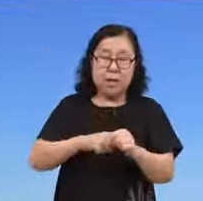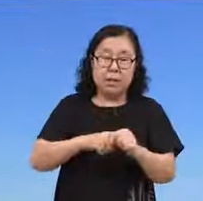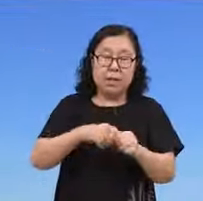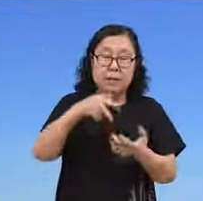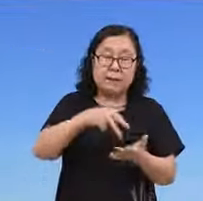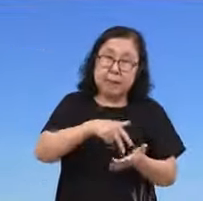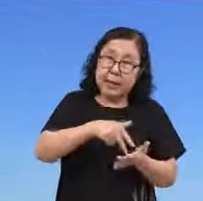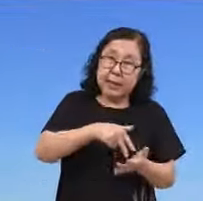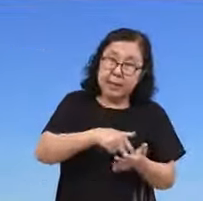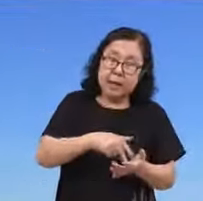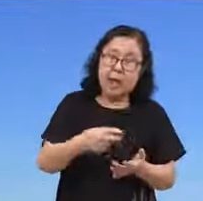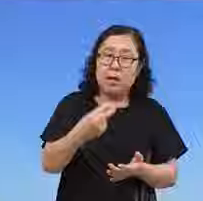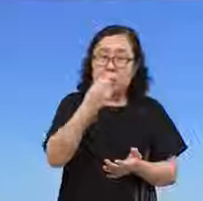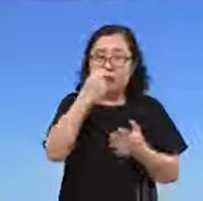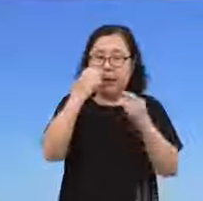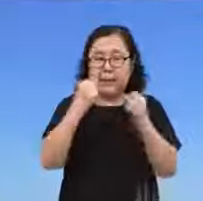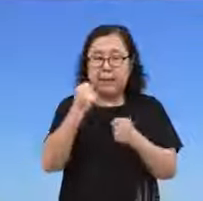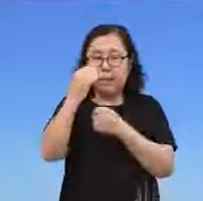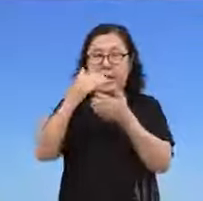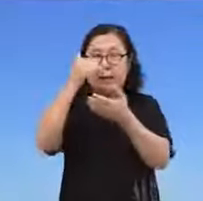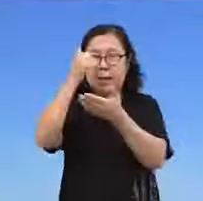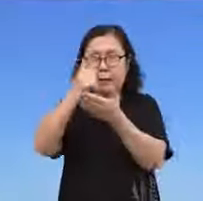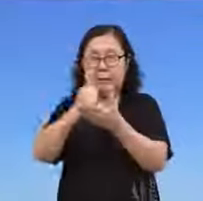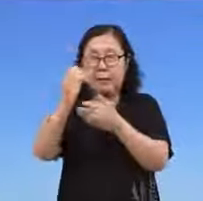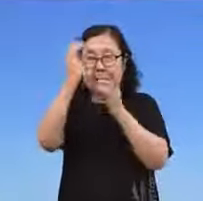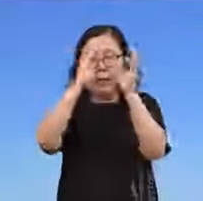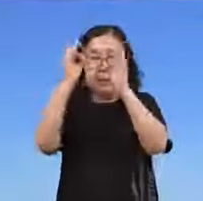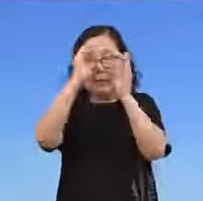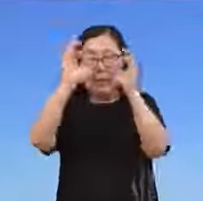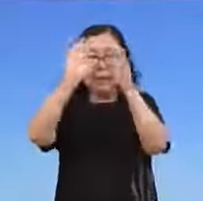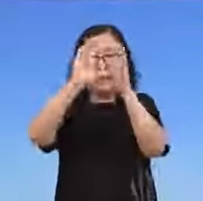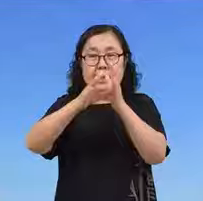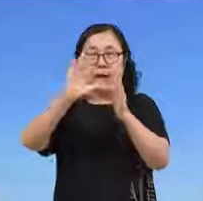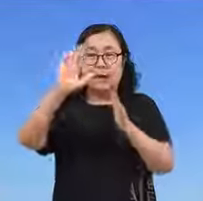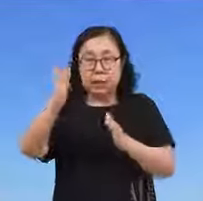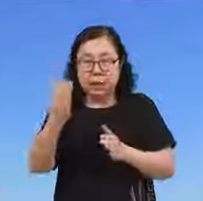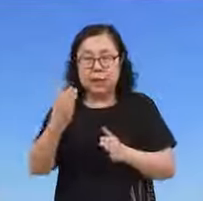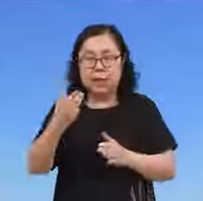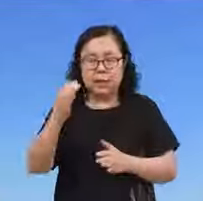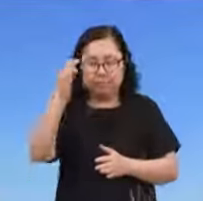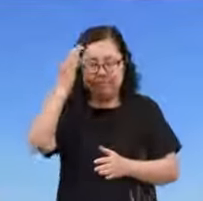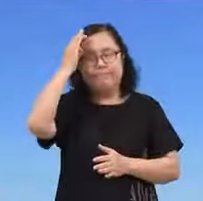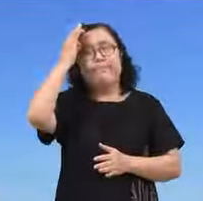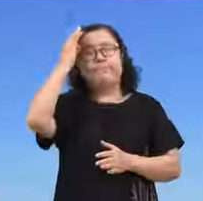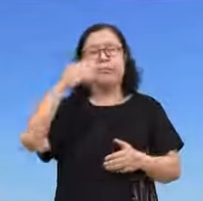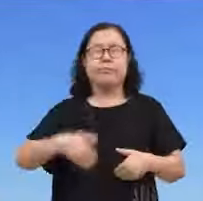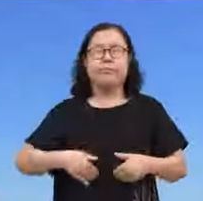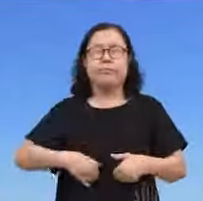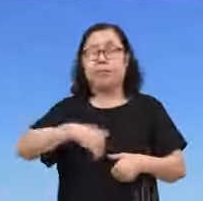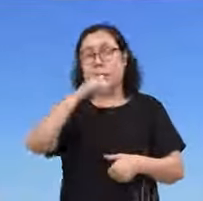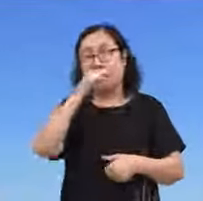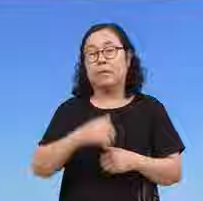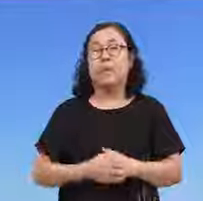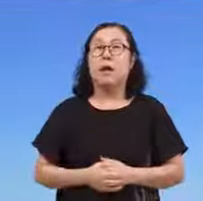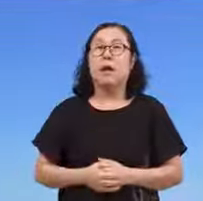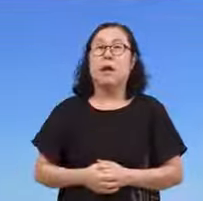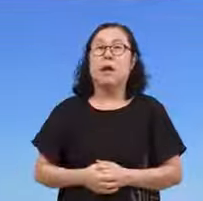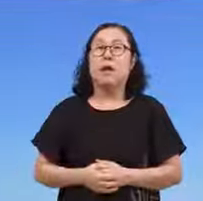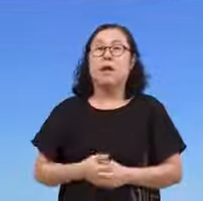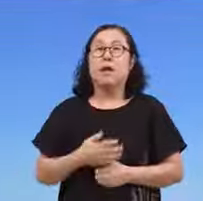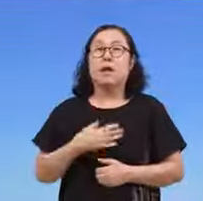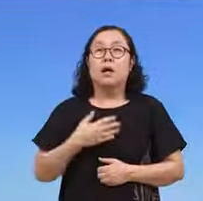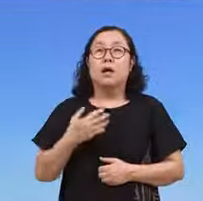살아계신 하나님을 찾을 때가 됐고 부르짖을 때가 됐다는 걸 자각해야 된다는 것입니다. 제가